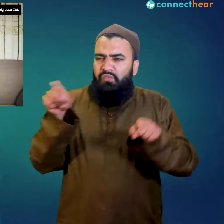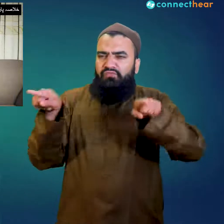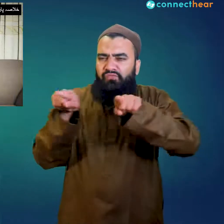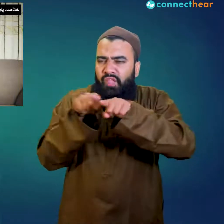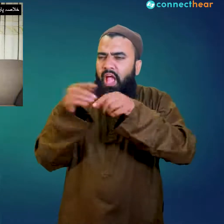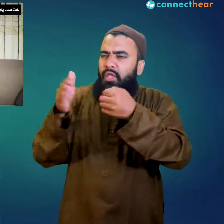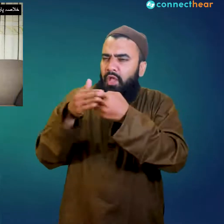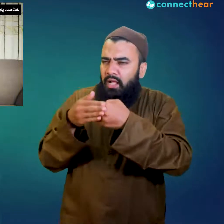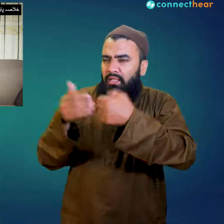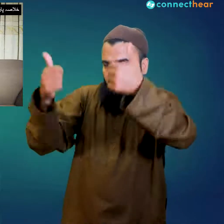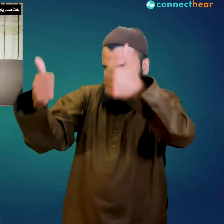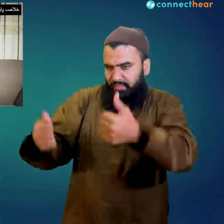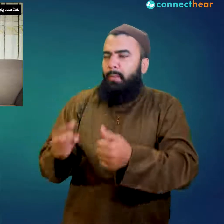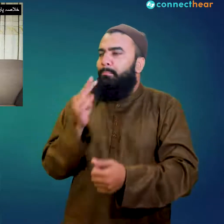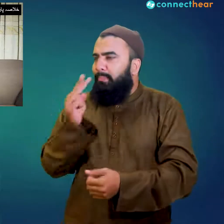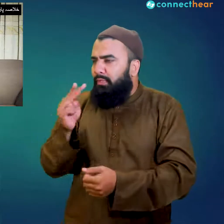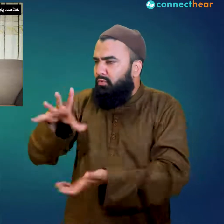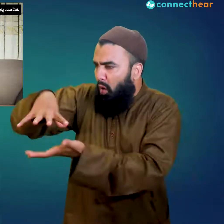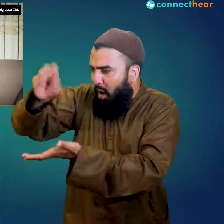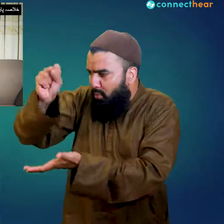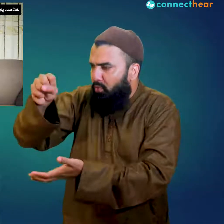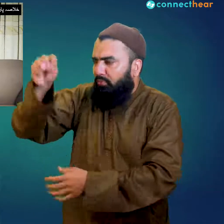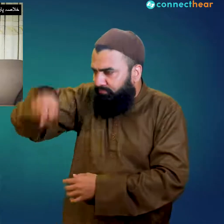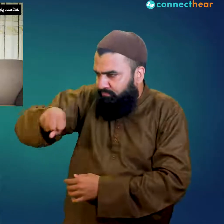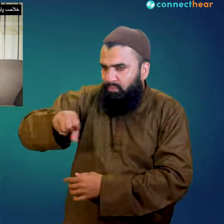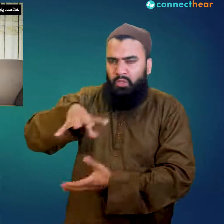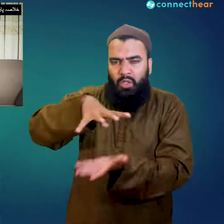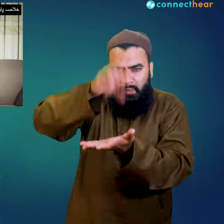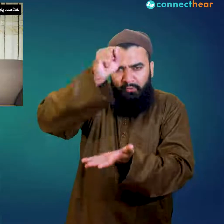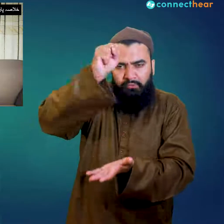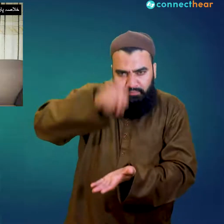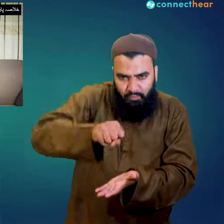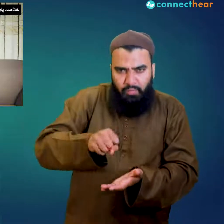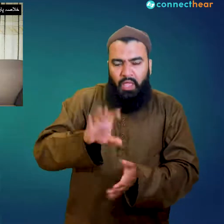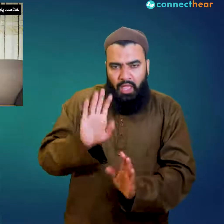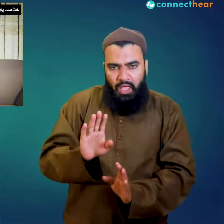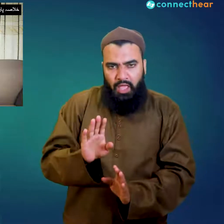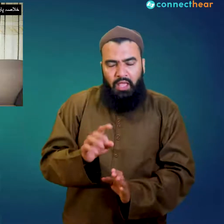یہ آیت مبارکہ نکاح کے خطبے میں پڑھنا مسنون ہے۔